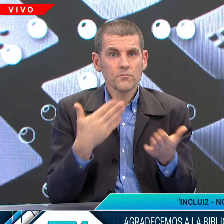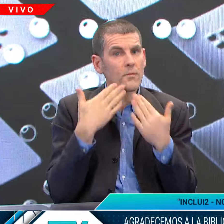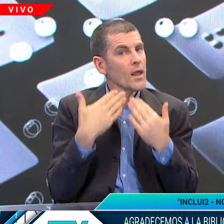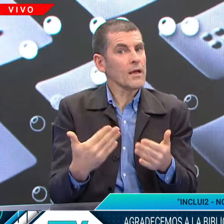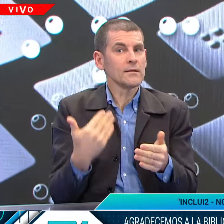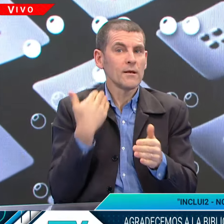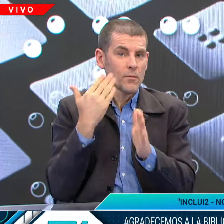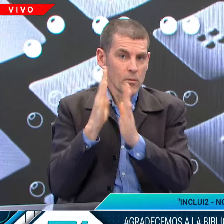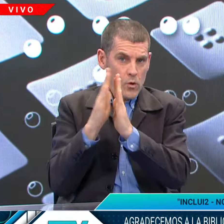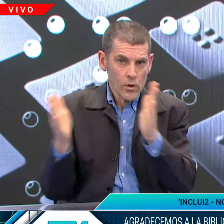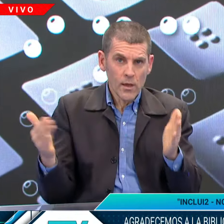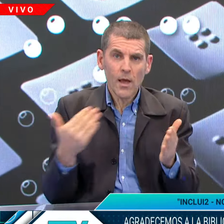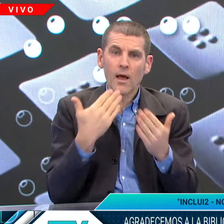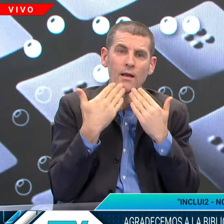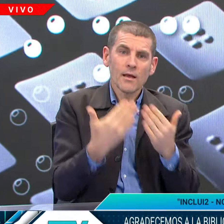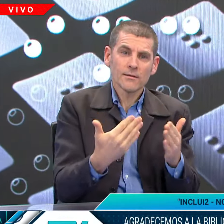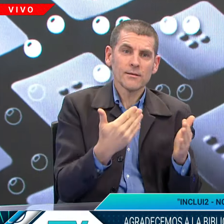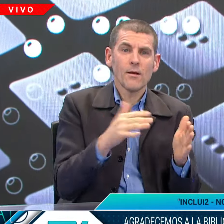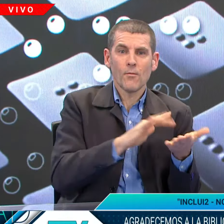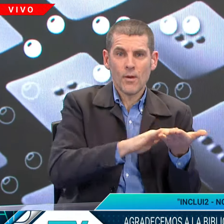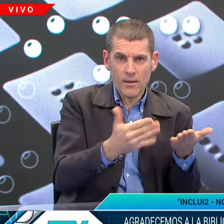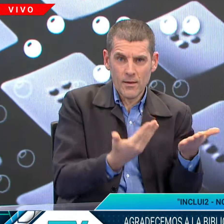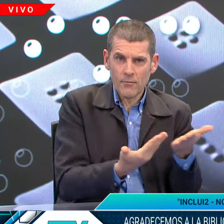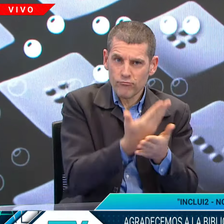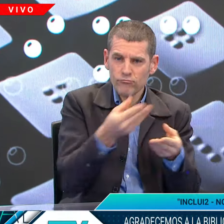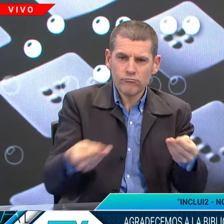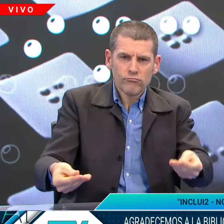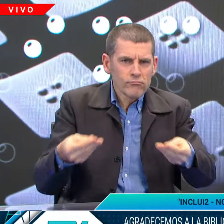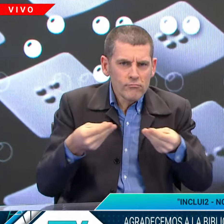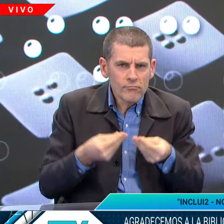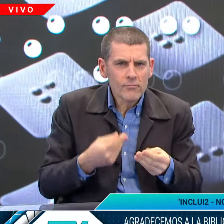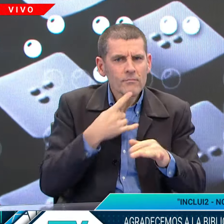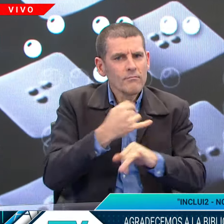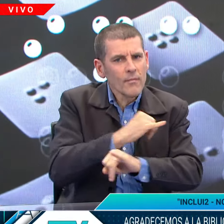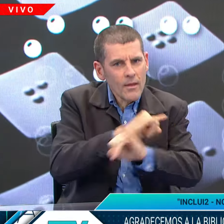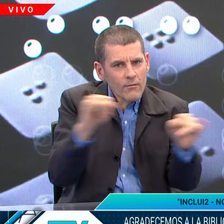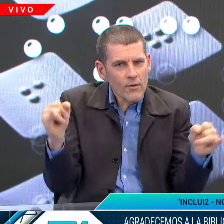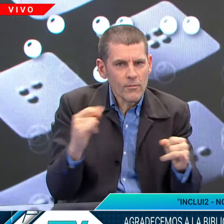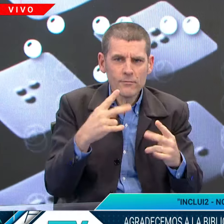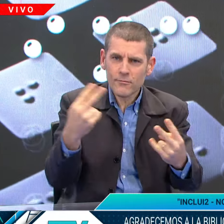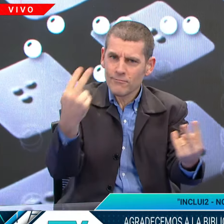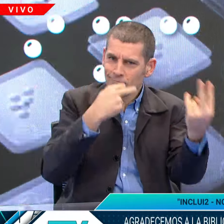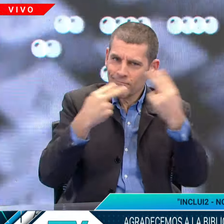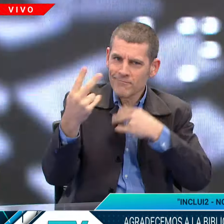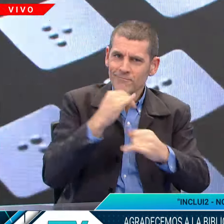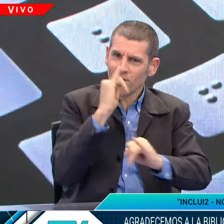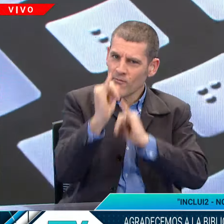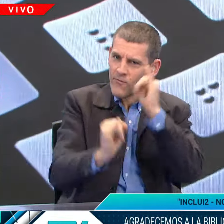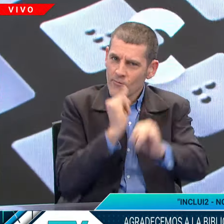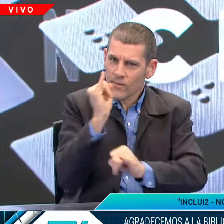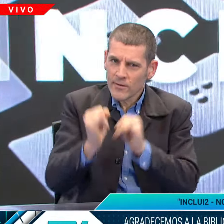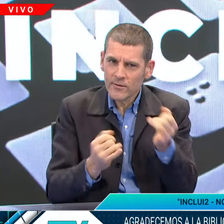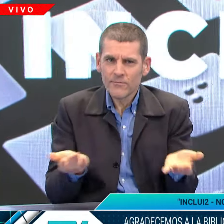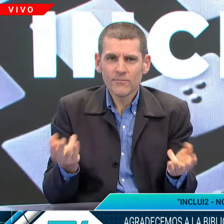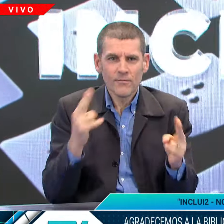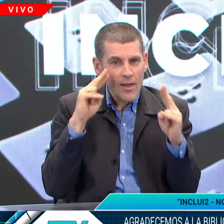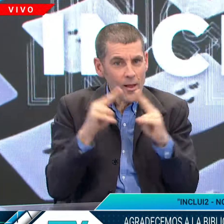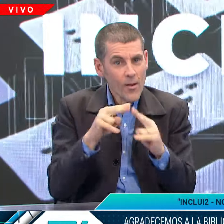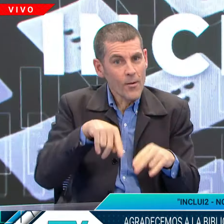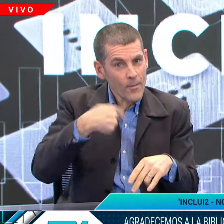a la Biblioteca del Congreso y a Tiflonexos por facilitarnos el material en braille para llegar hasta a ustedes y los invitamos a que nos acompañen